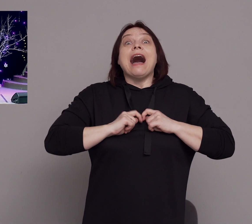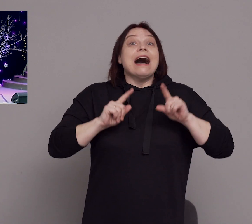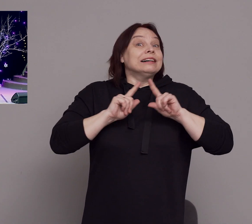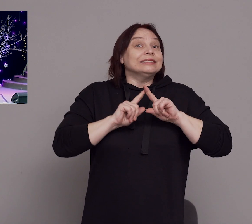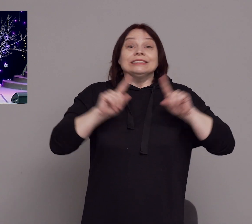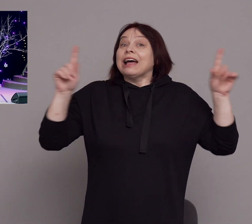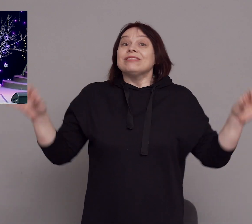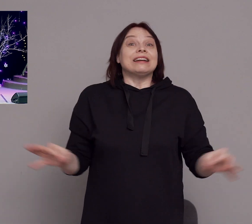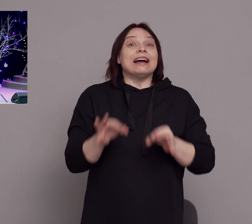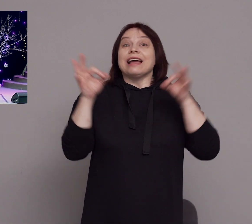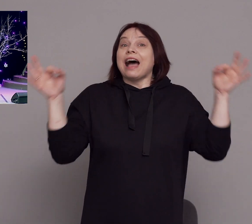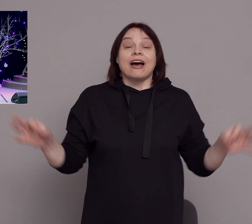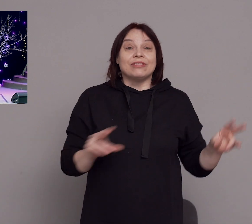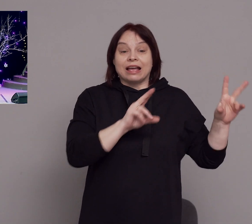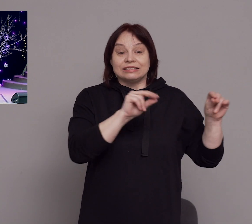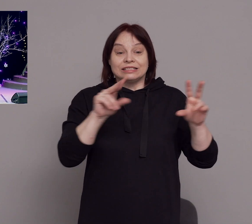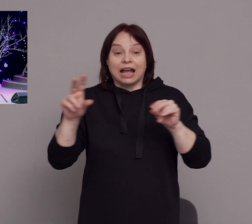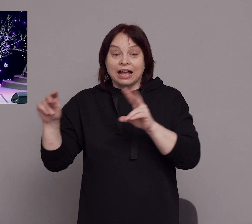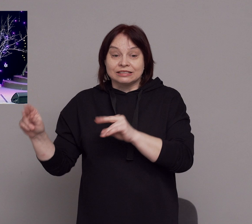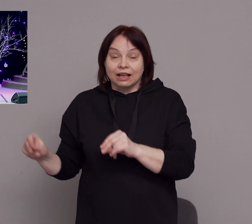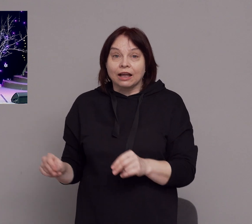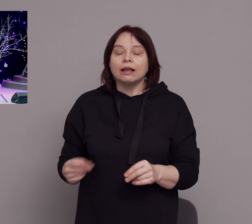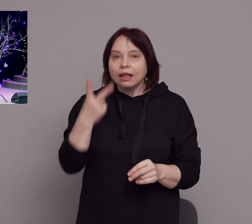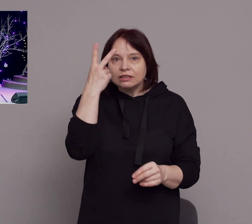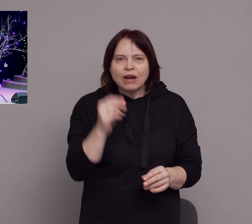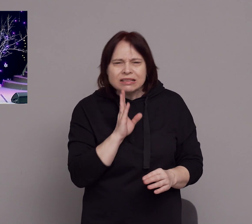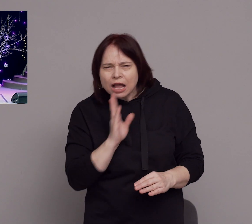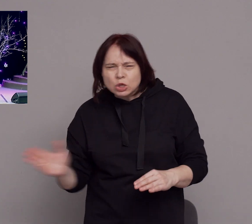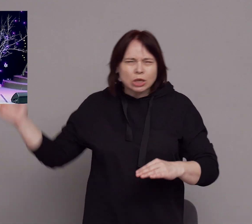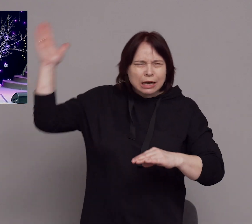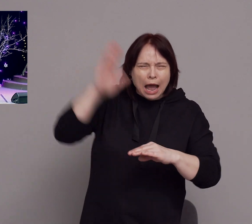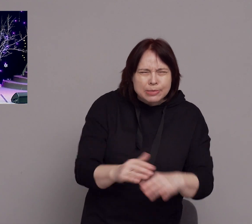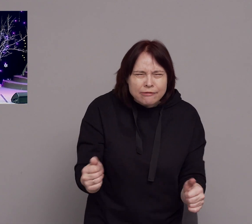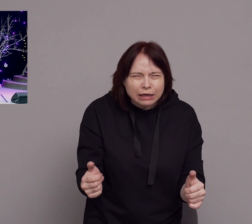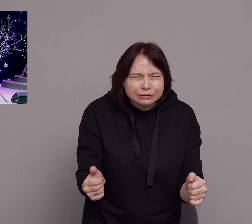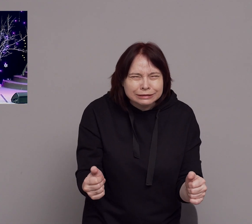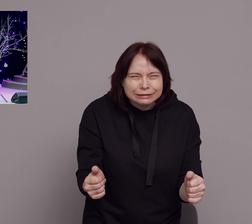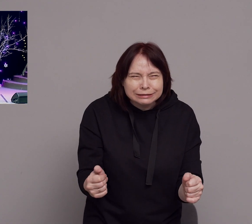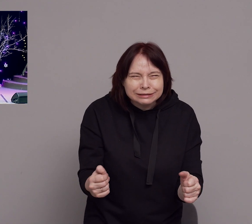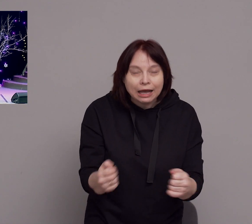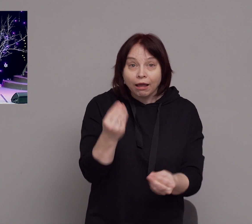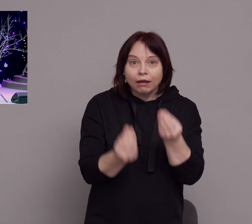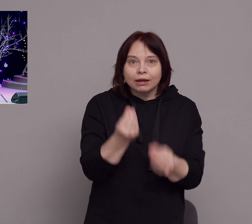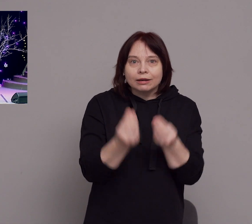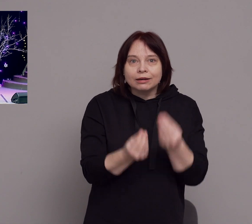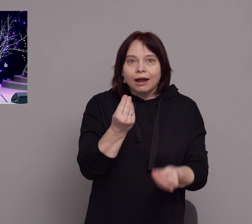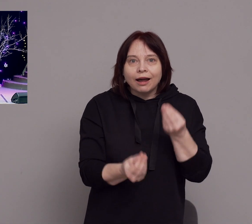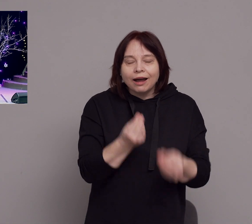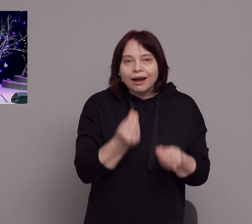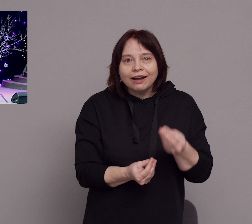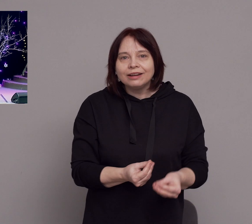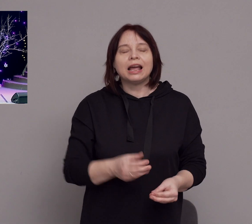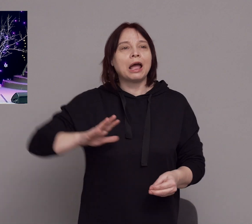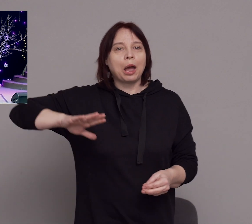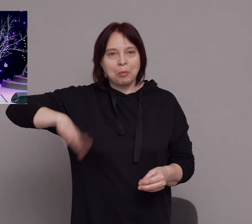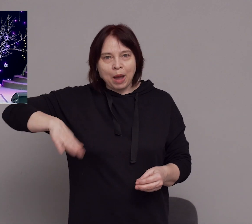были рады. После этого 2 дня мы просто с утра до вечера играли, потом нам родители запретили, но 2 дня мы просто были очень счастливы, были очень